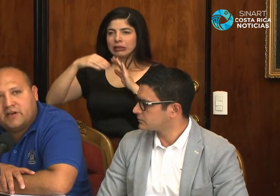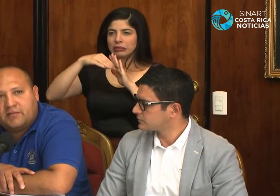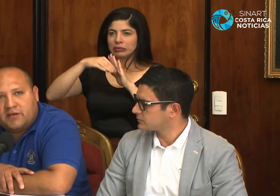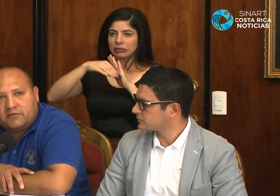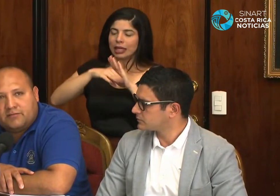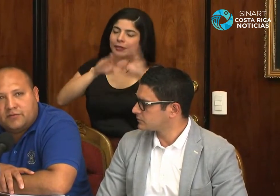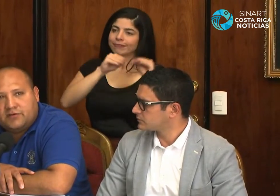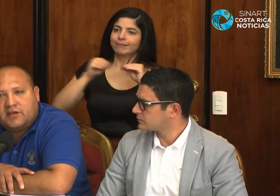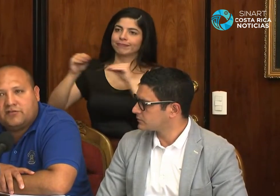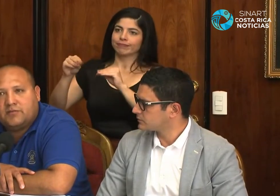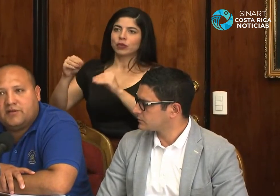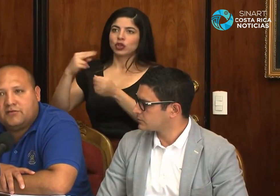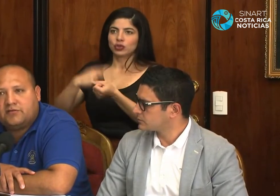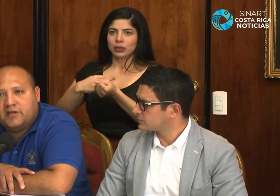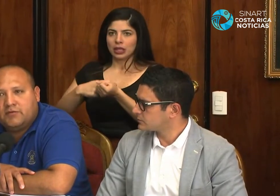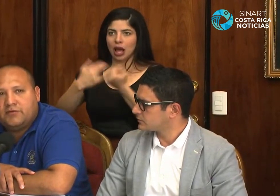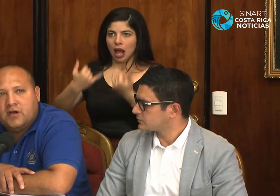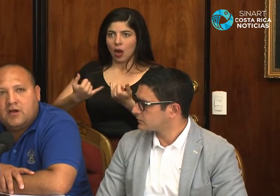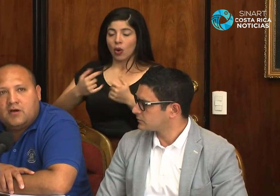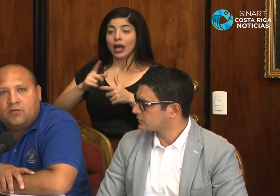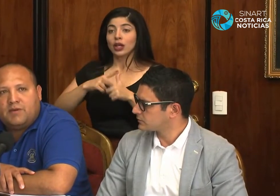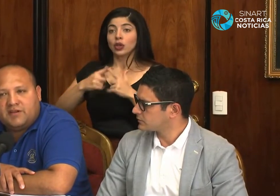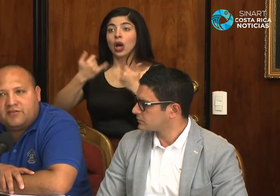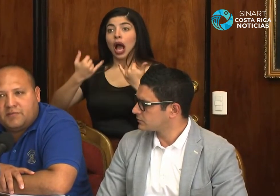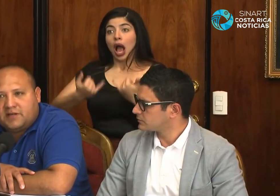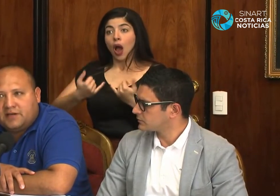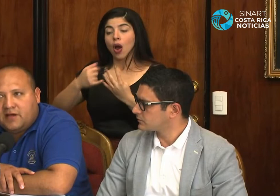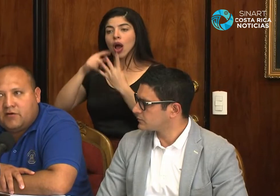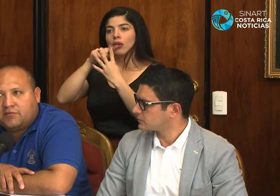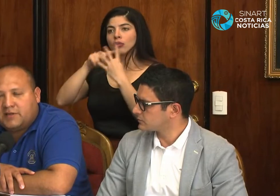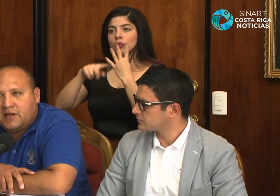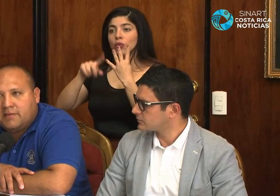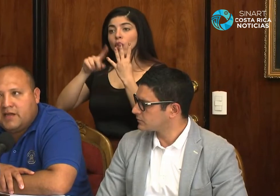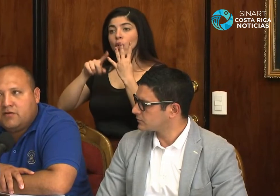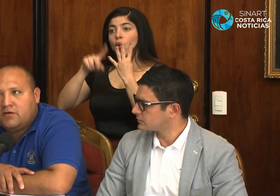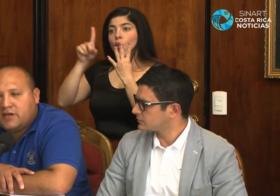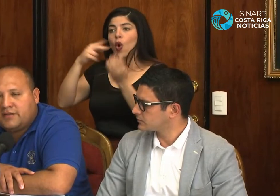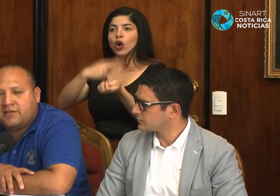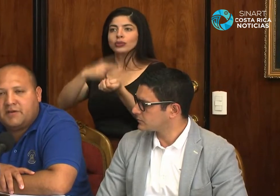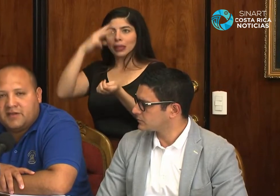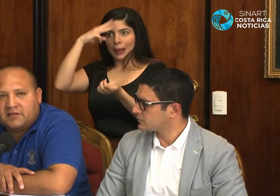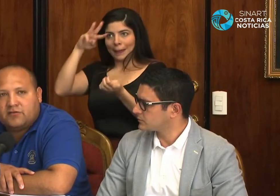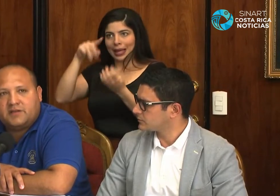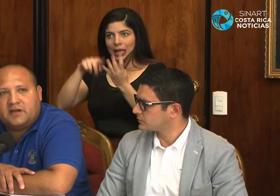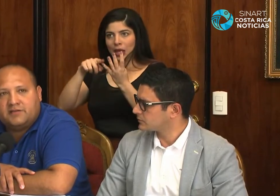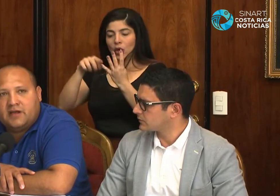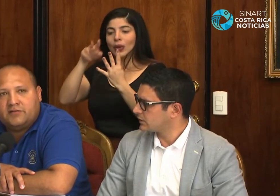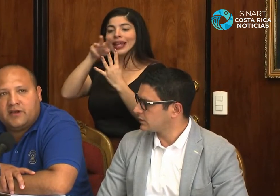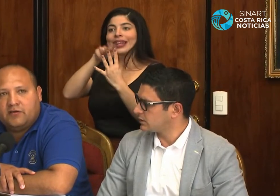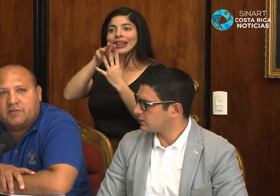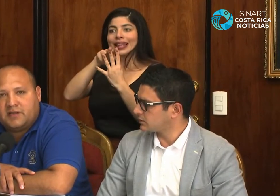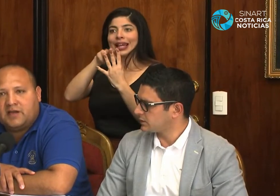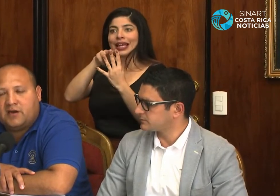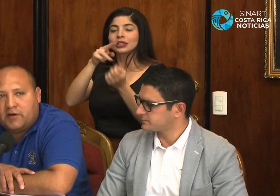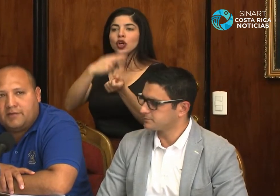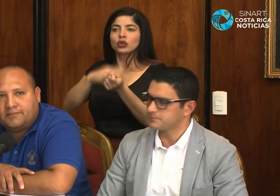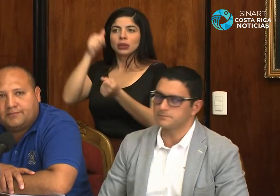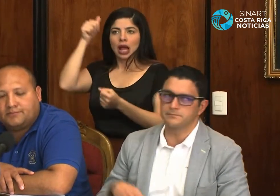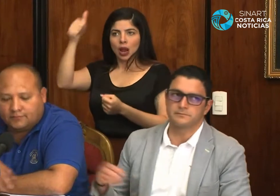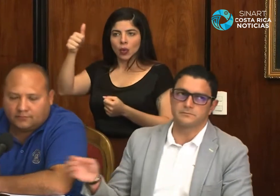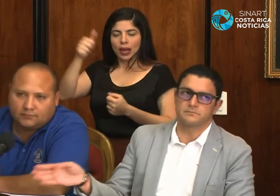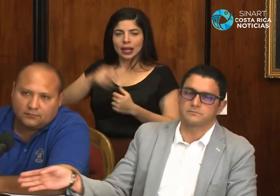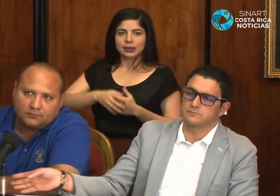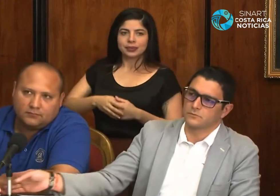meritado internamiento. Entonces, en estos momentos tenemos un paciente hospitalizado en el Hospital México y 3 pacientes hospitalizados en el Hospital de